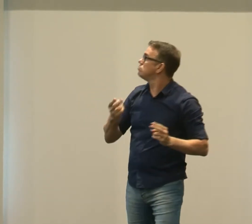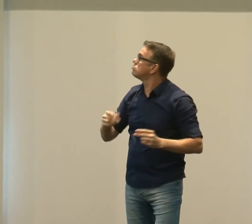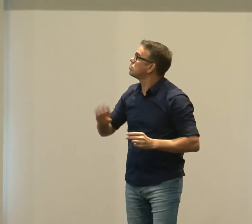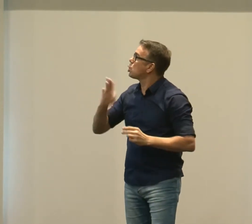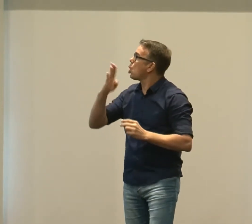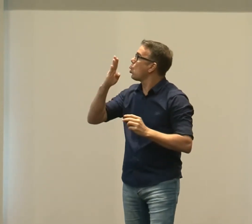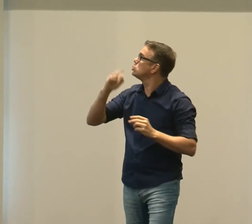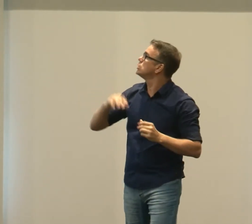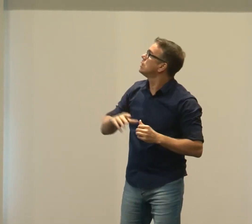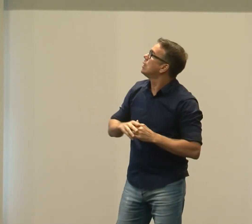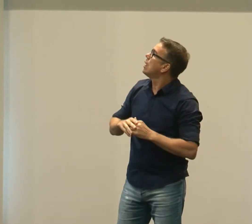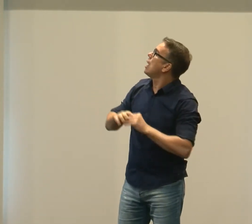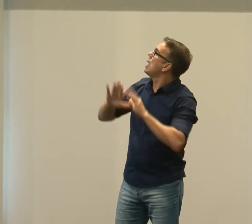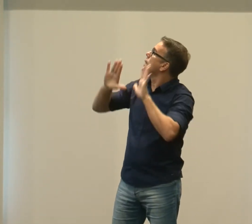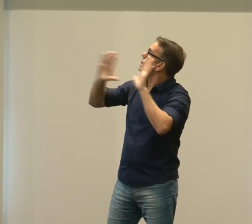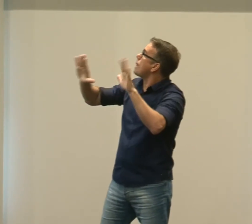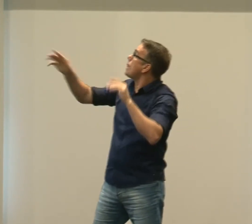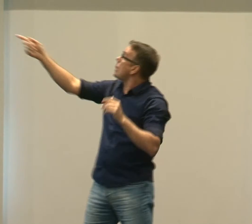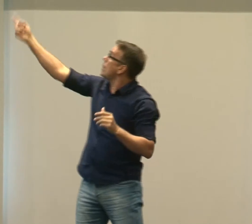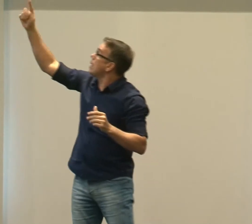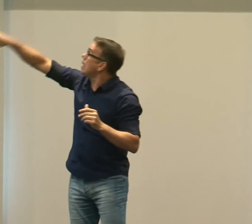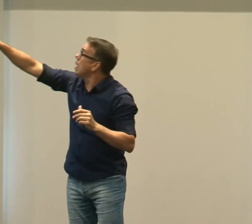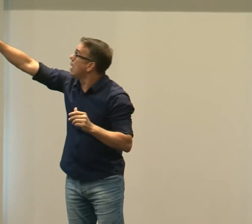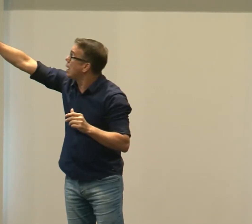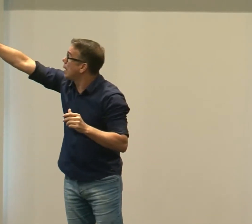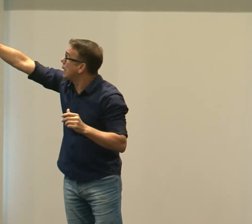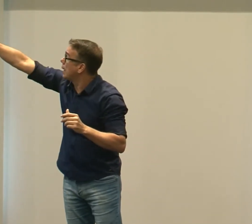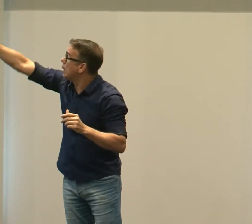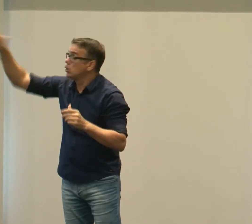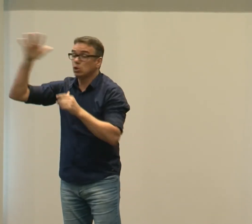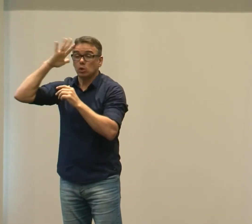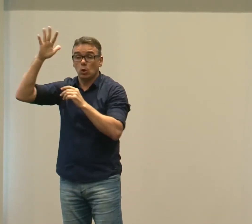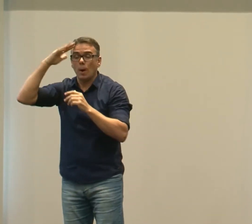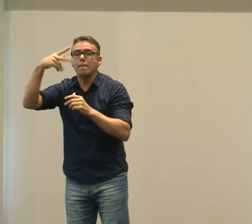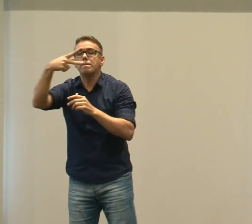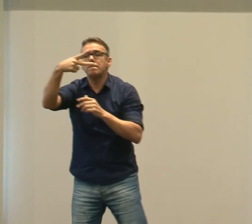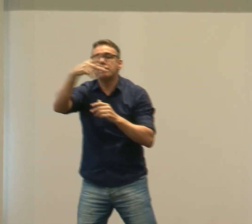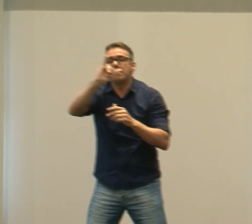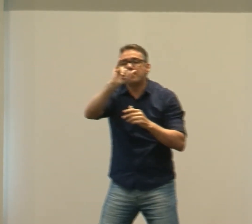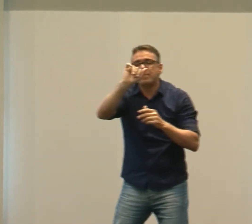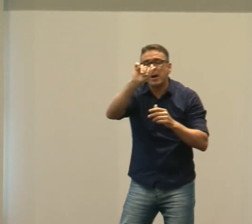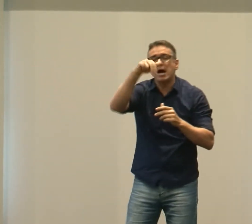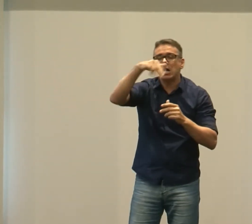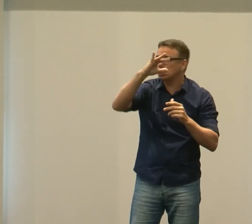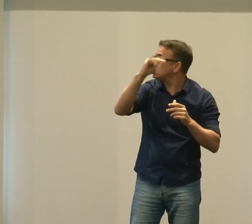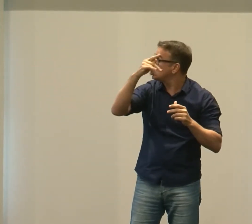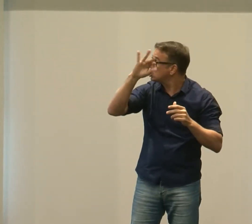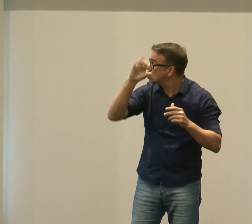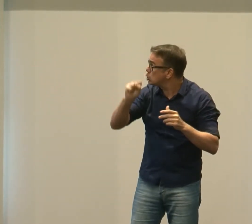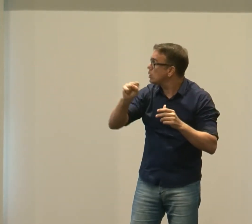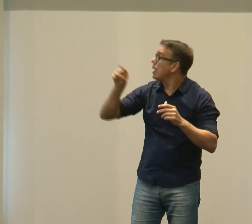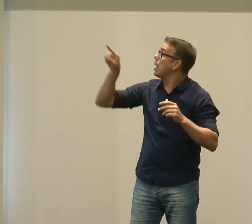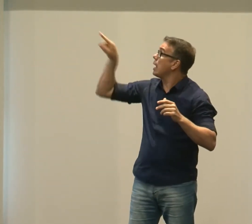de acordo com essa teoria, a criança já nasce de maneira inata com a gramática universal.